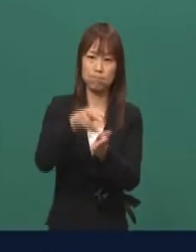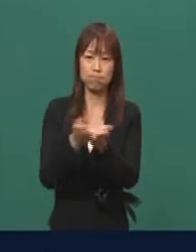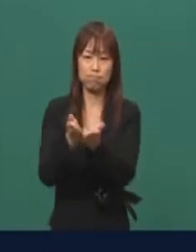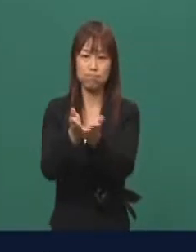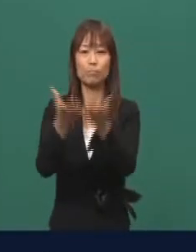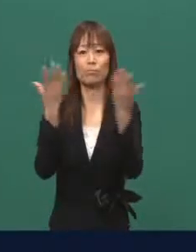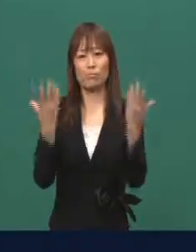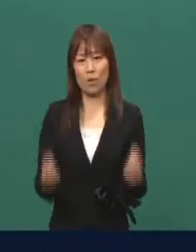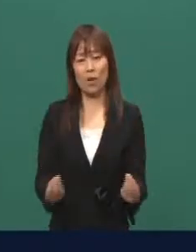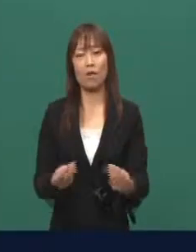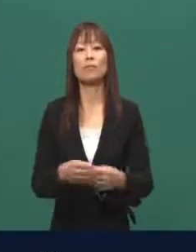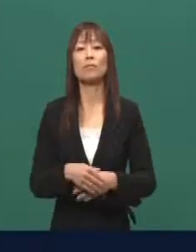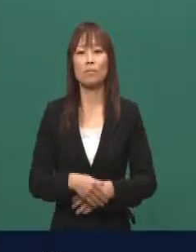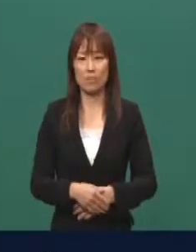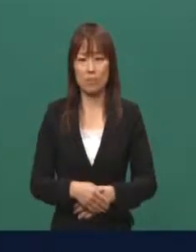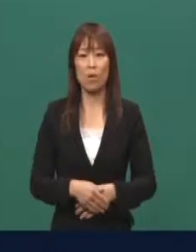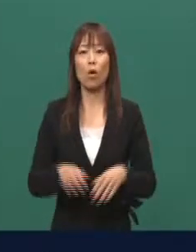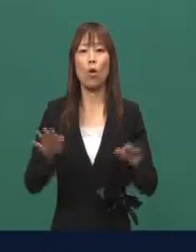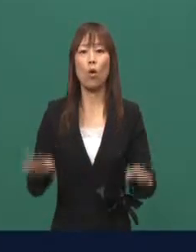乗っています。